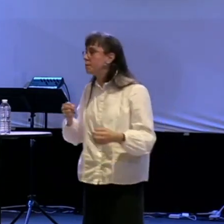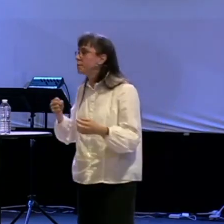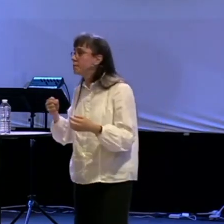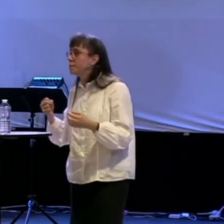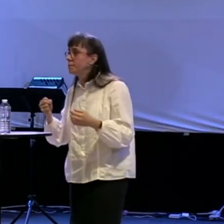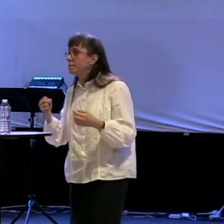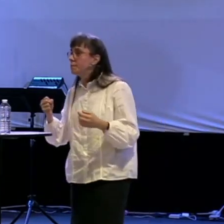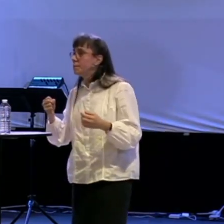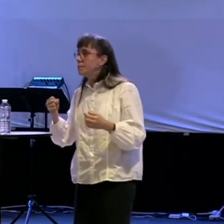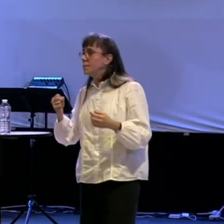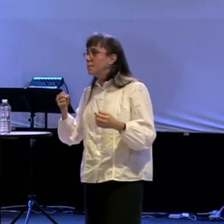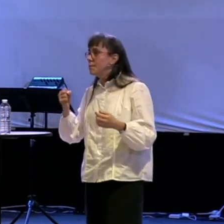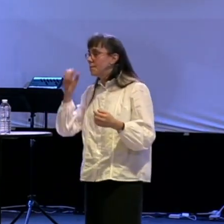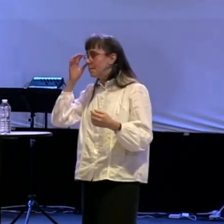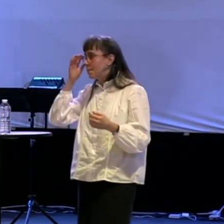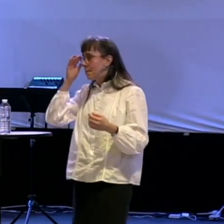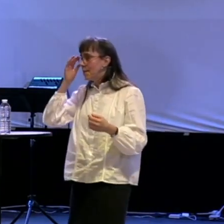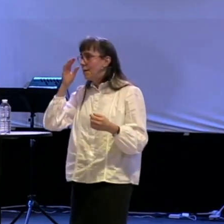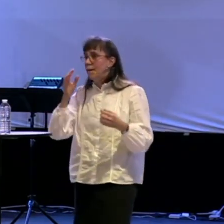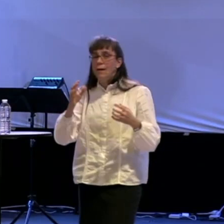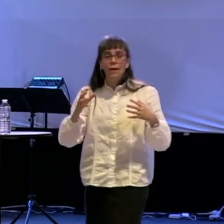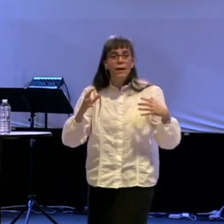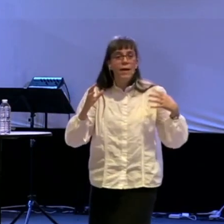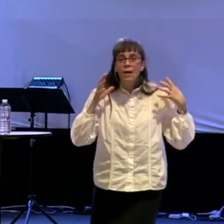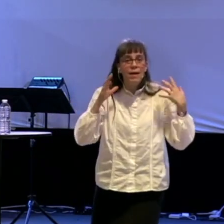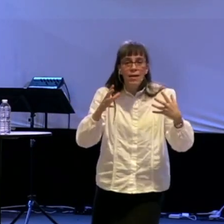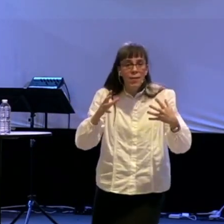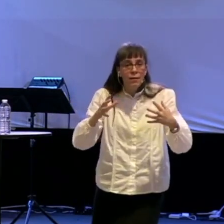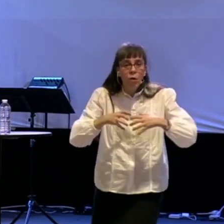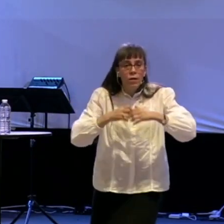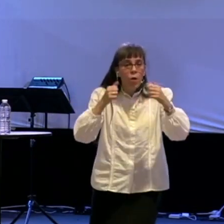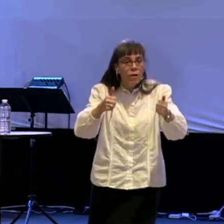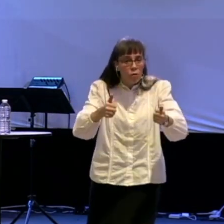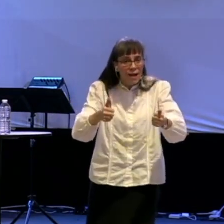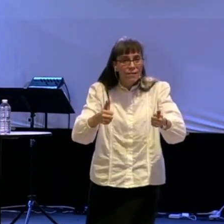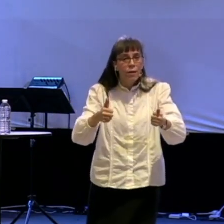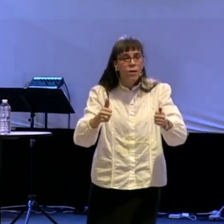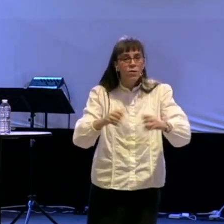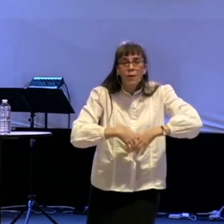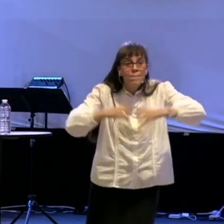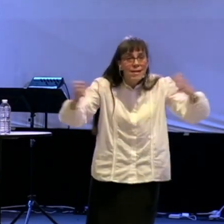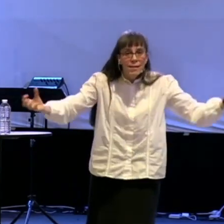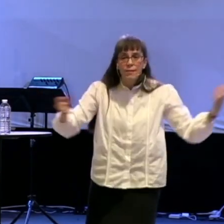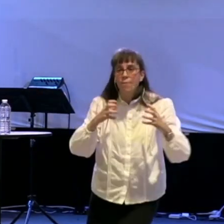C'était demain non plus un seul Christ sur la terre, mais des millions de Christ, des millions de Christ.